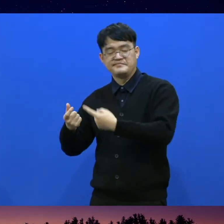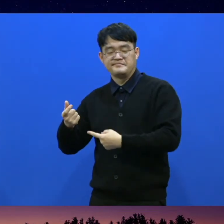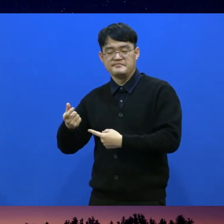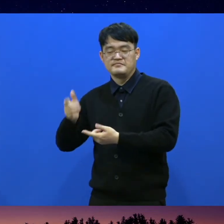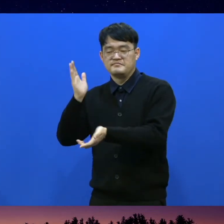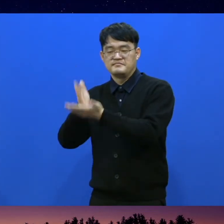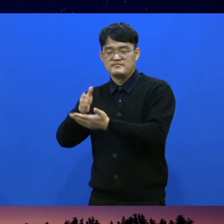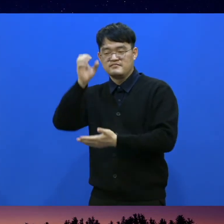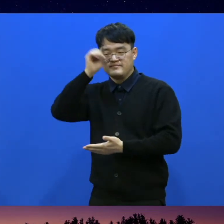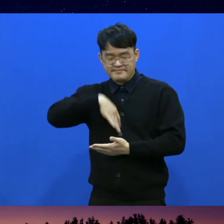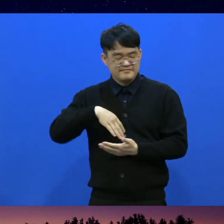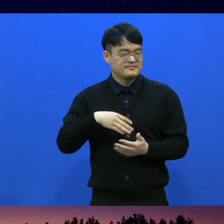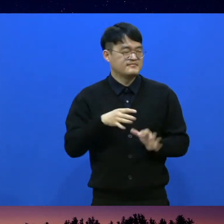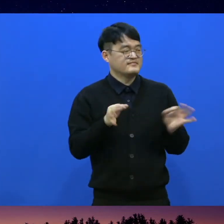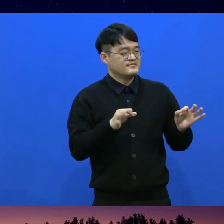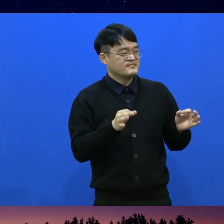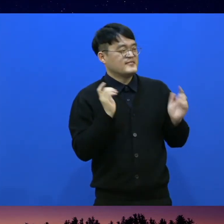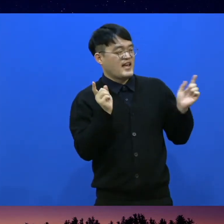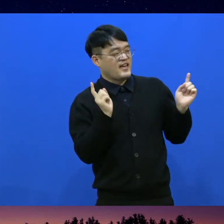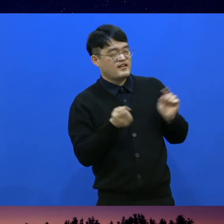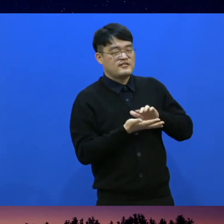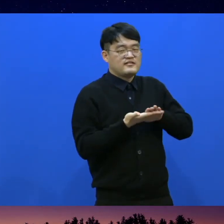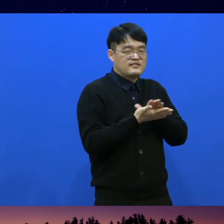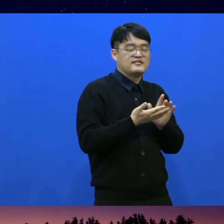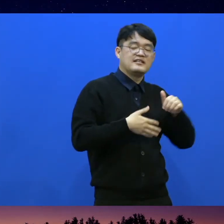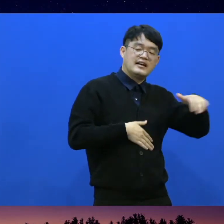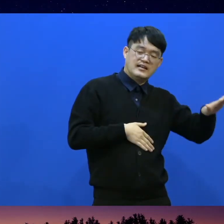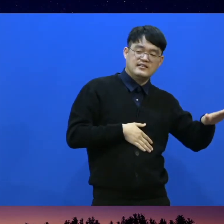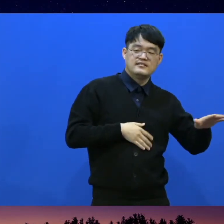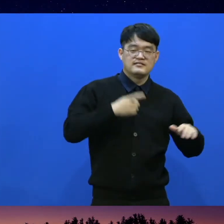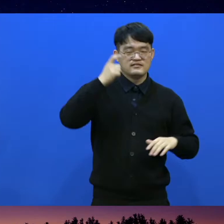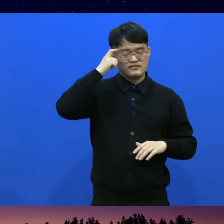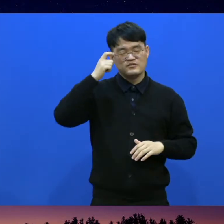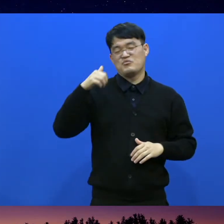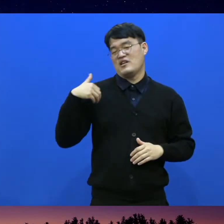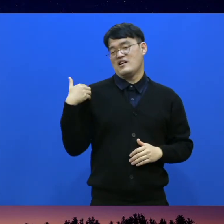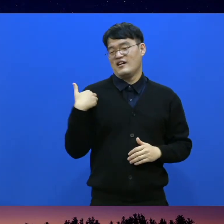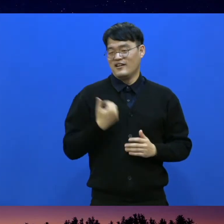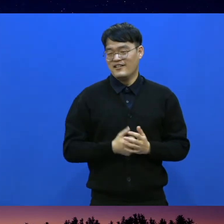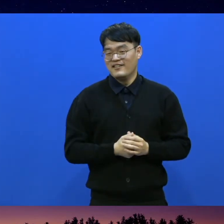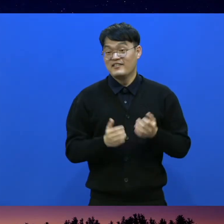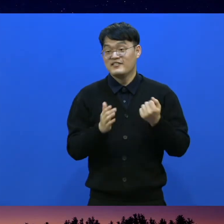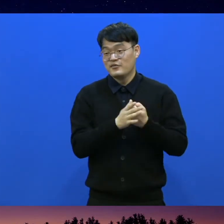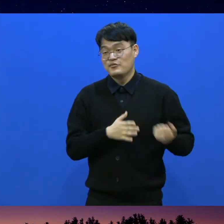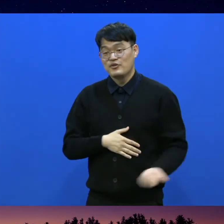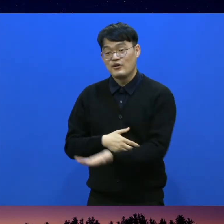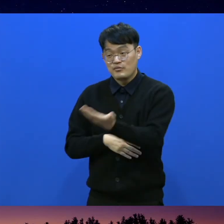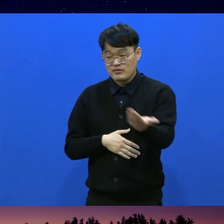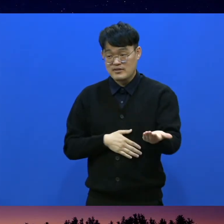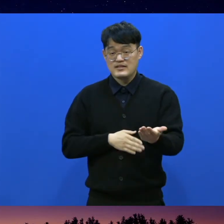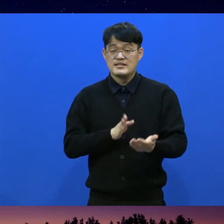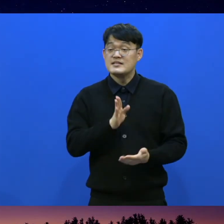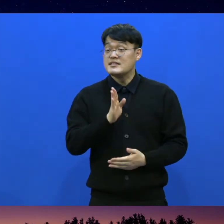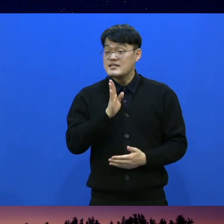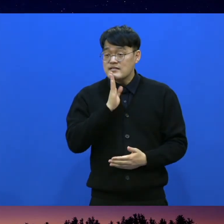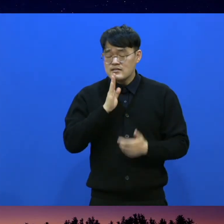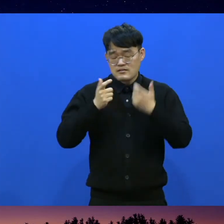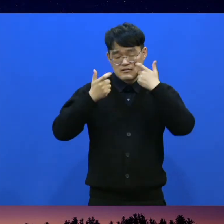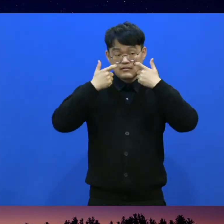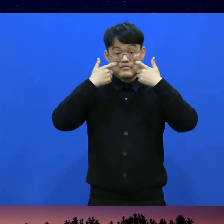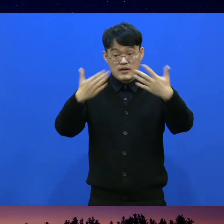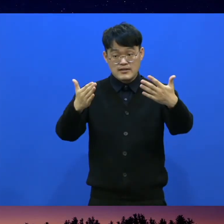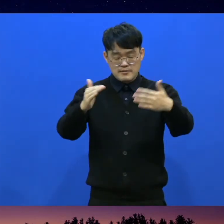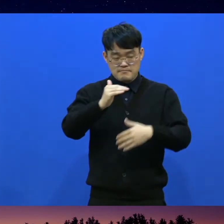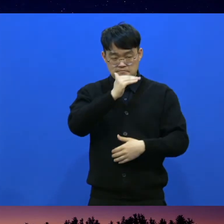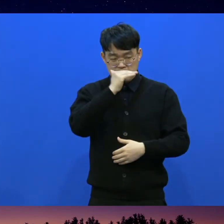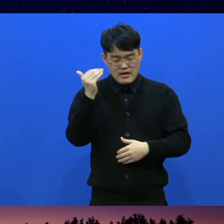되고 회복도 안 되고 변화에도 일어나지 않는데 나올 이유가 하나도 없잖아요, 여러분. 그러니까 이제 제대로 된 기도를 이제 해야 됩니다.